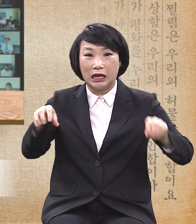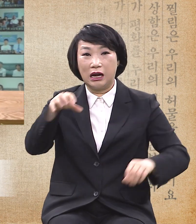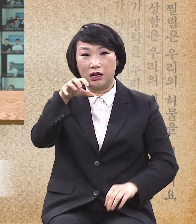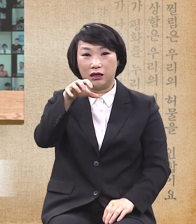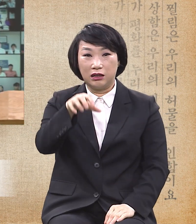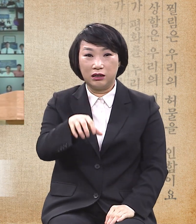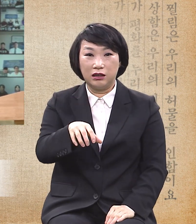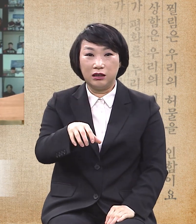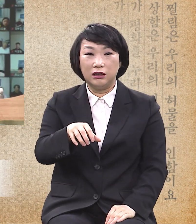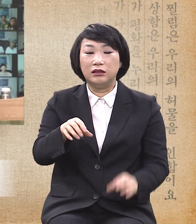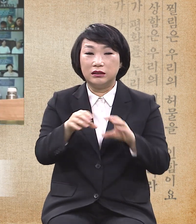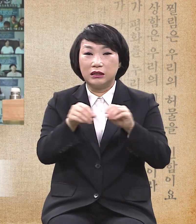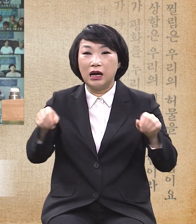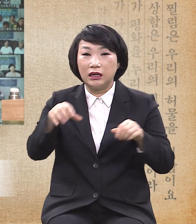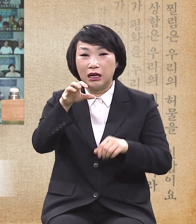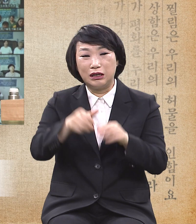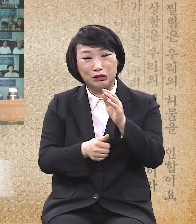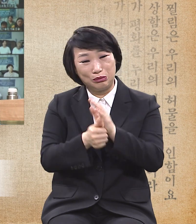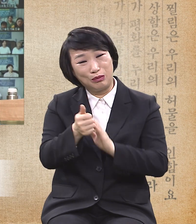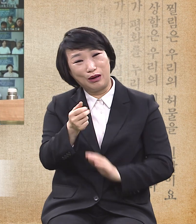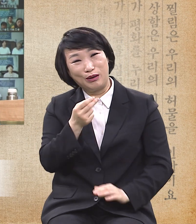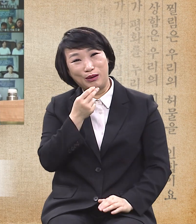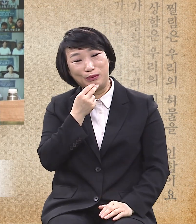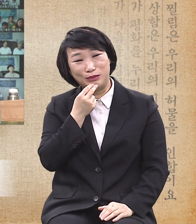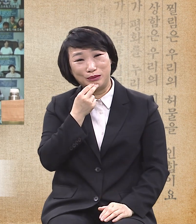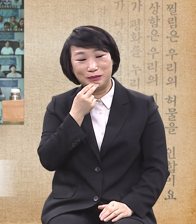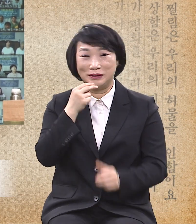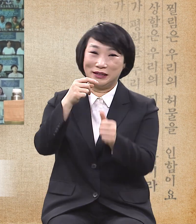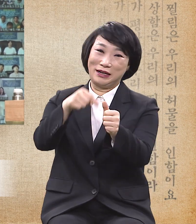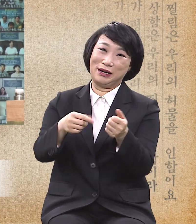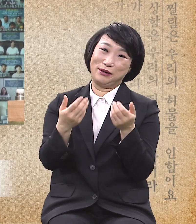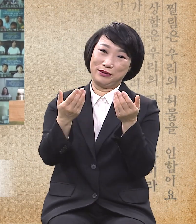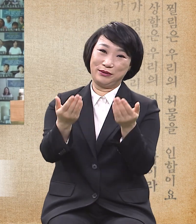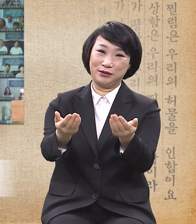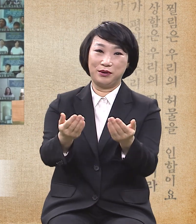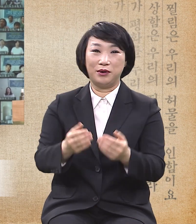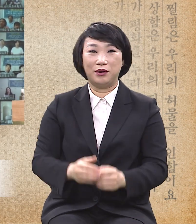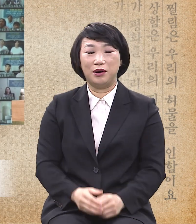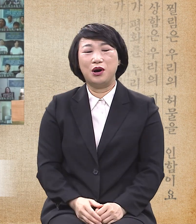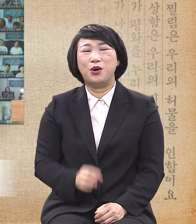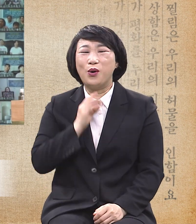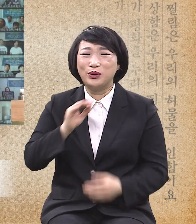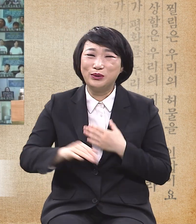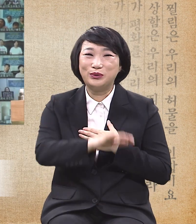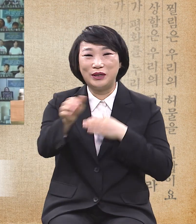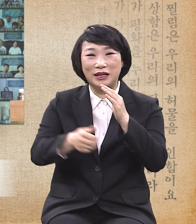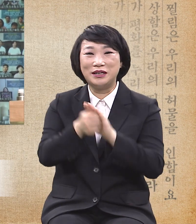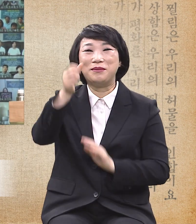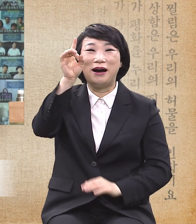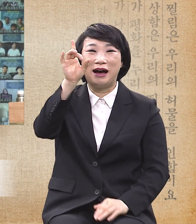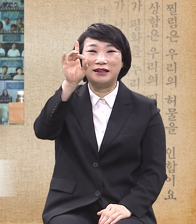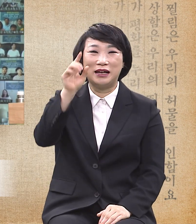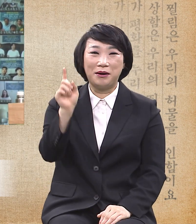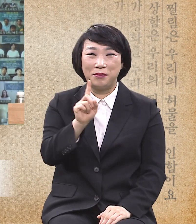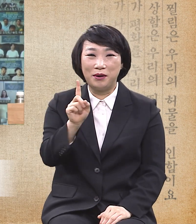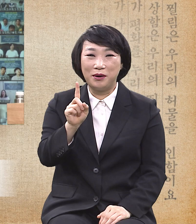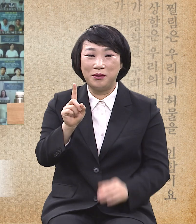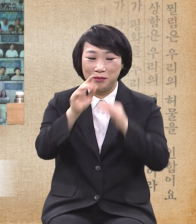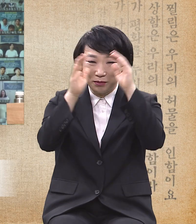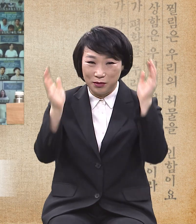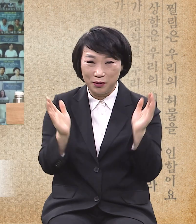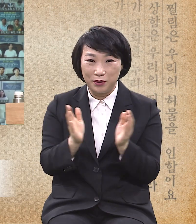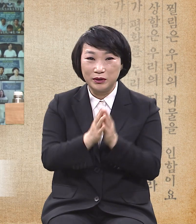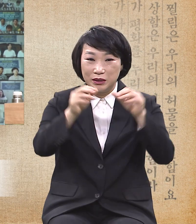땅이기에 땅에서 희망이 없음을 가르치고 있다, 이 말이에요. 오직 우리는 희망은